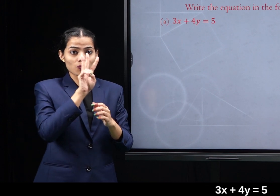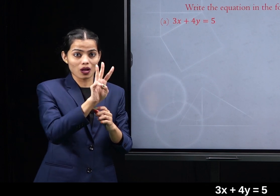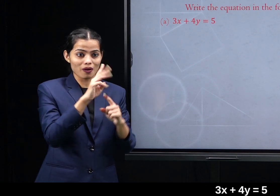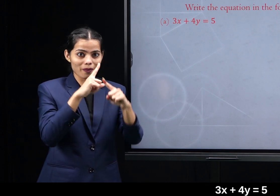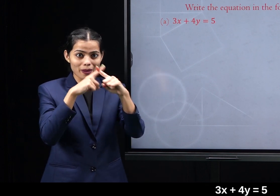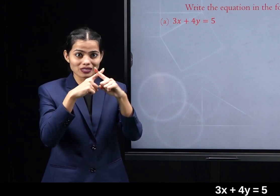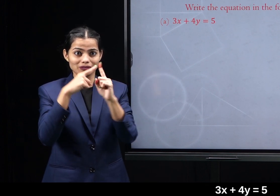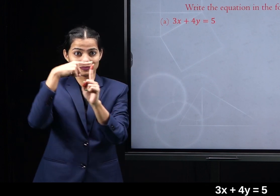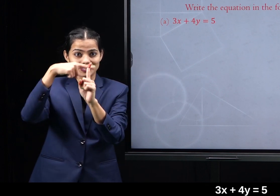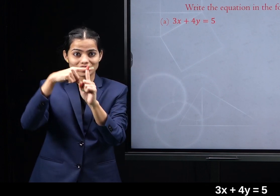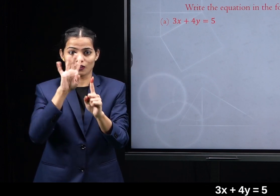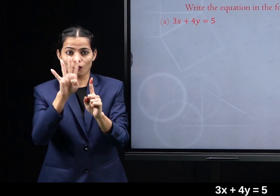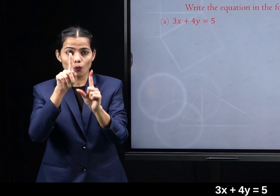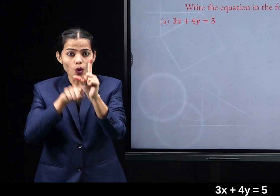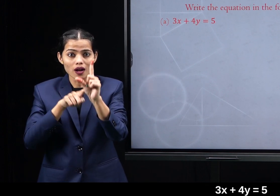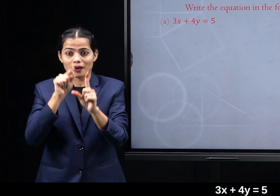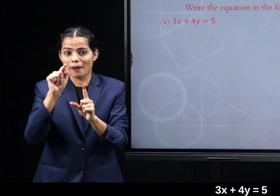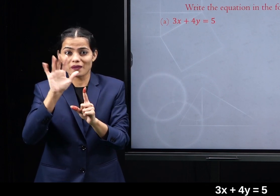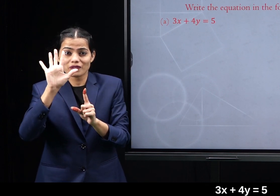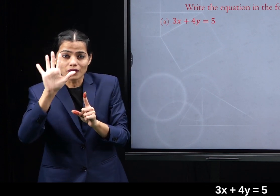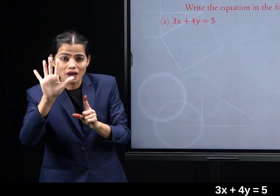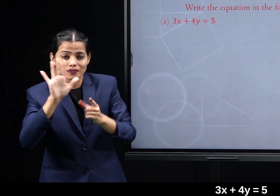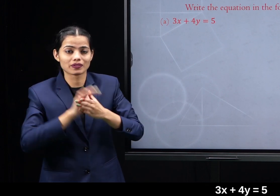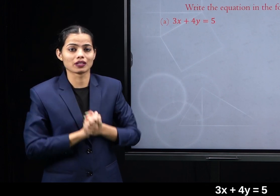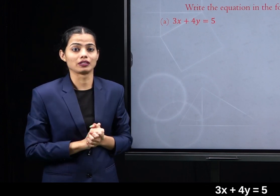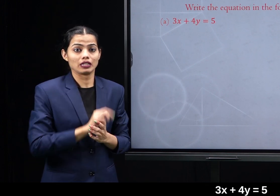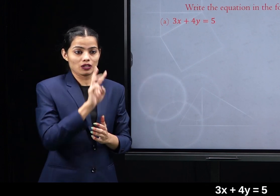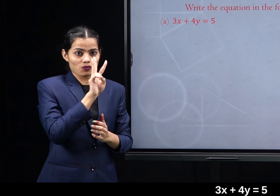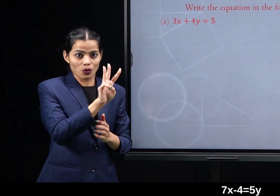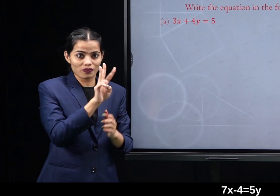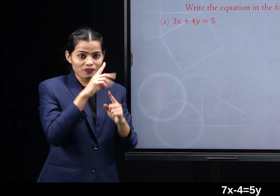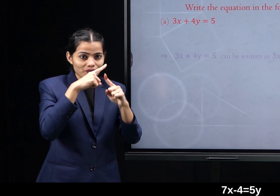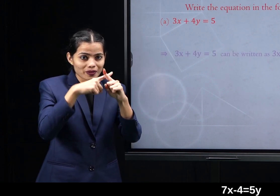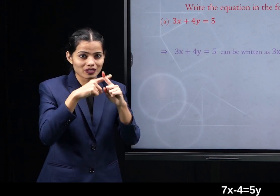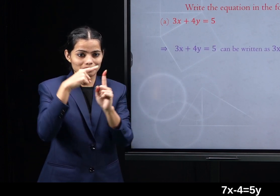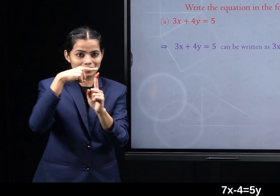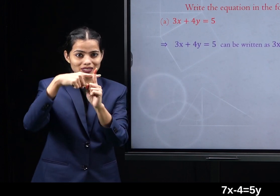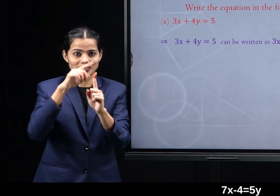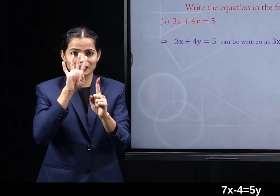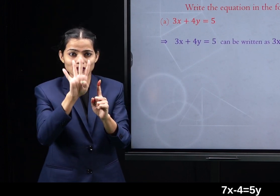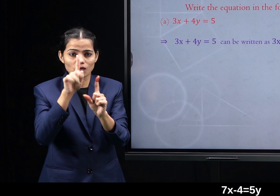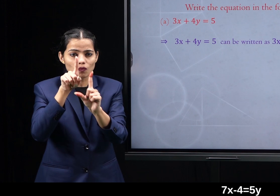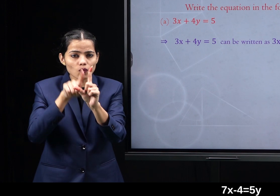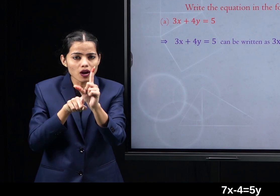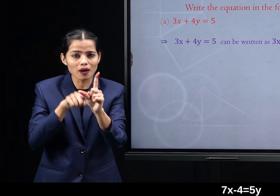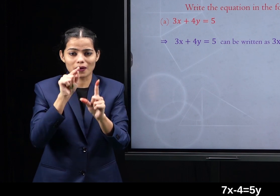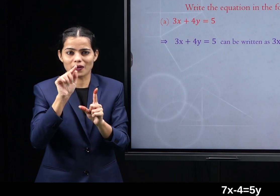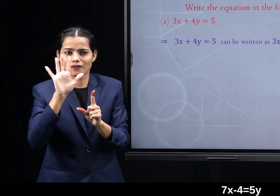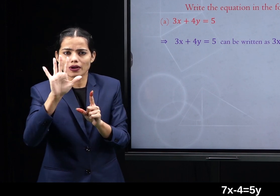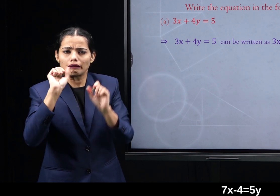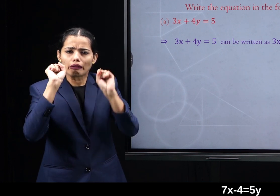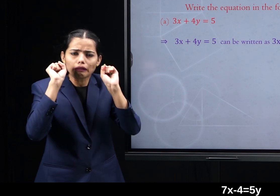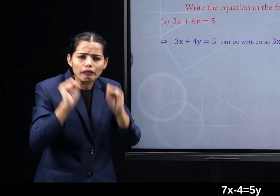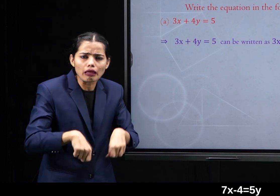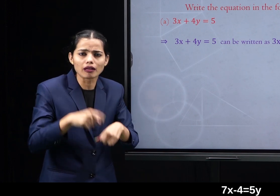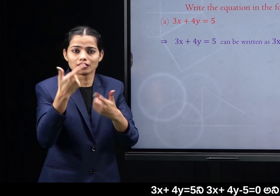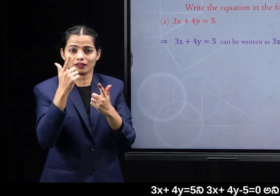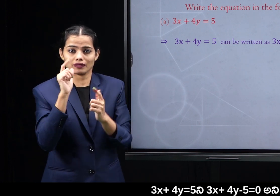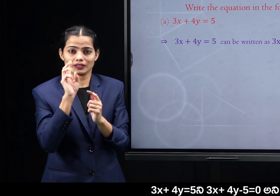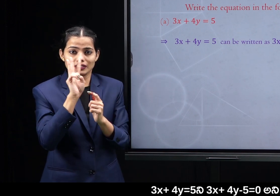3x + 4y = 5. 7x - 4 = 5y. 3x